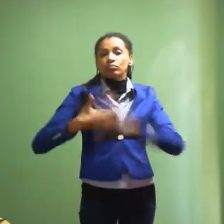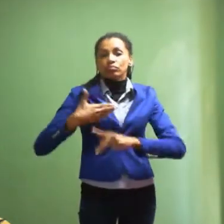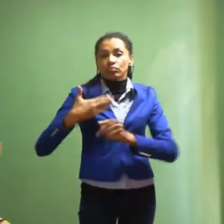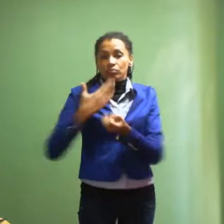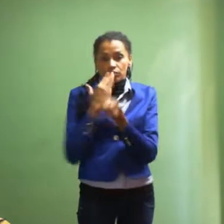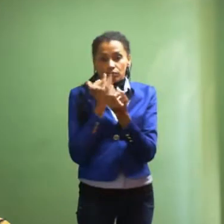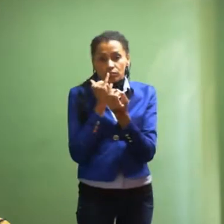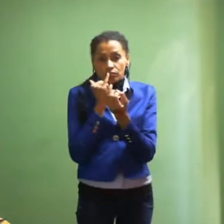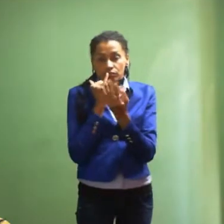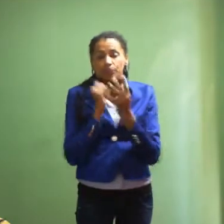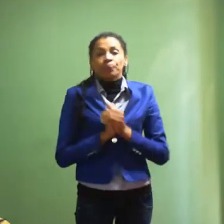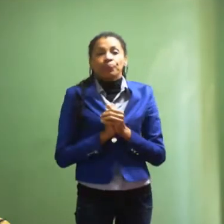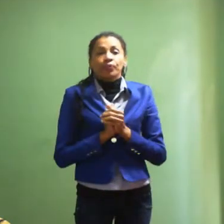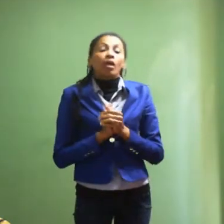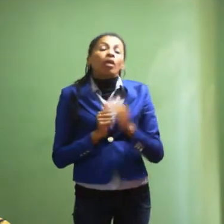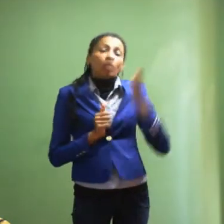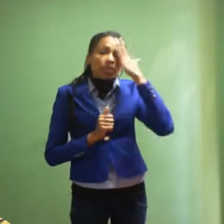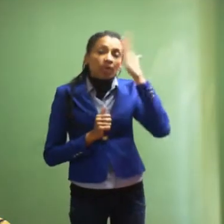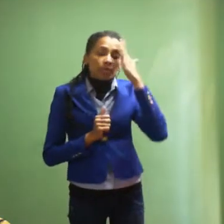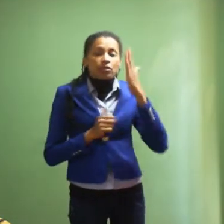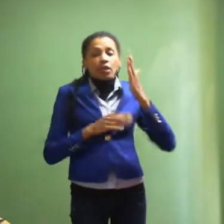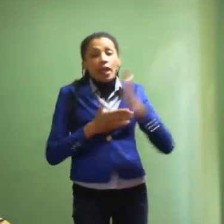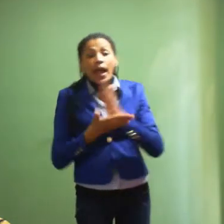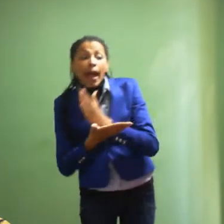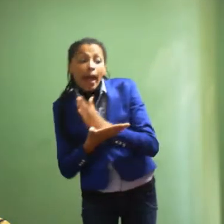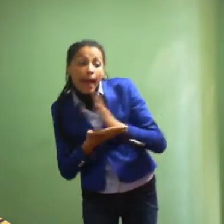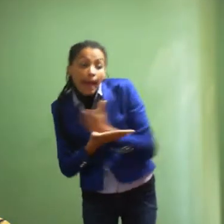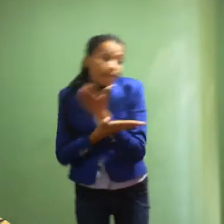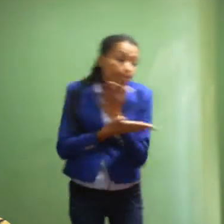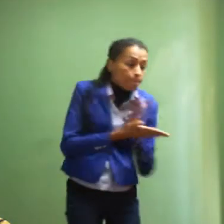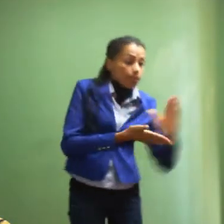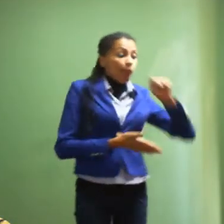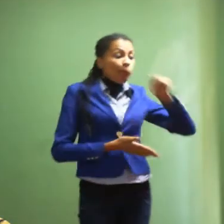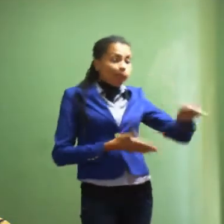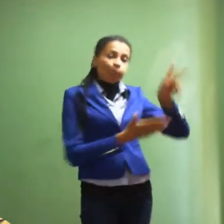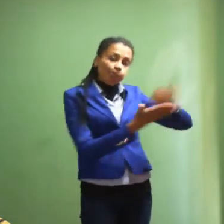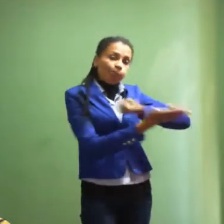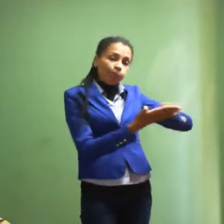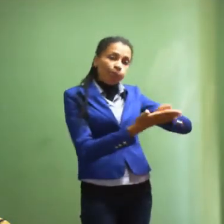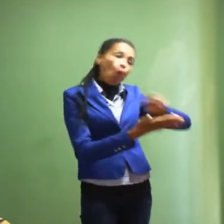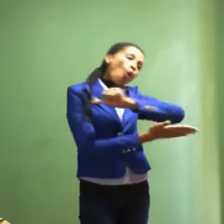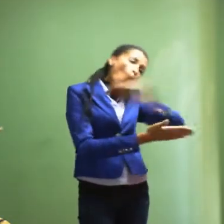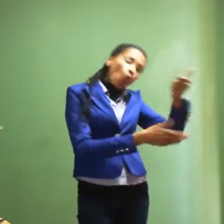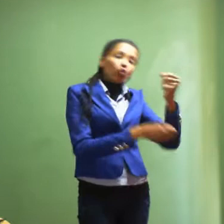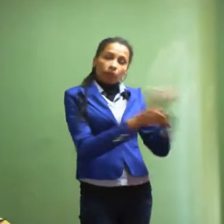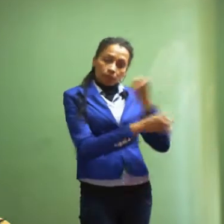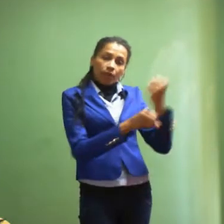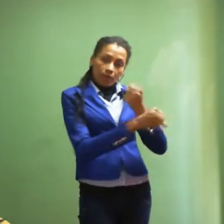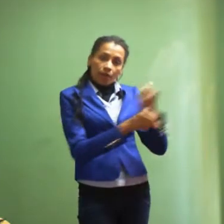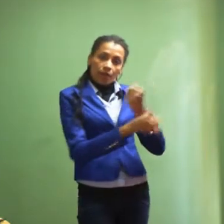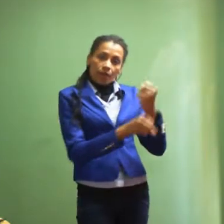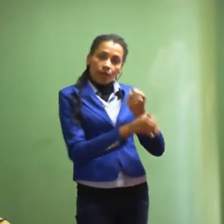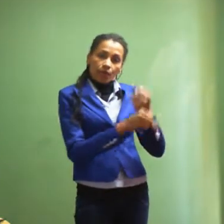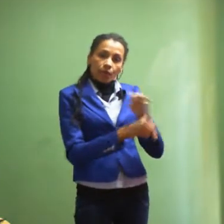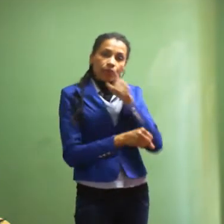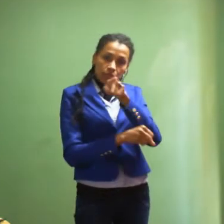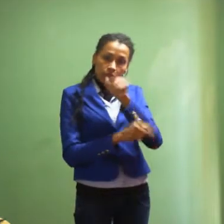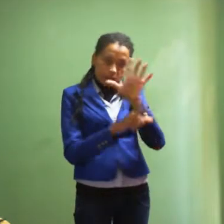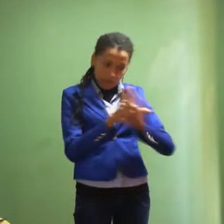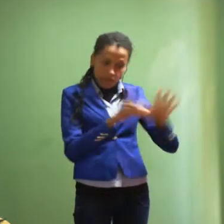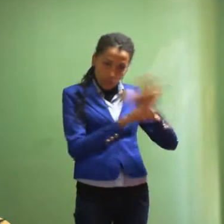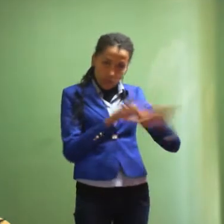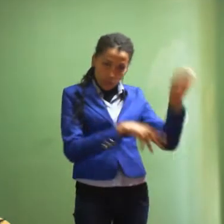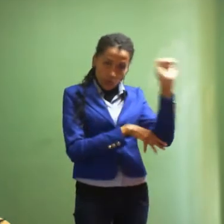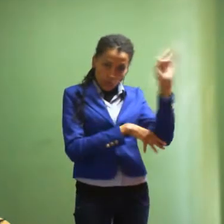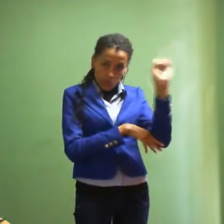un espacio particular de lengua escrita donde se van a tratar otros aspectos que son los que ustedes pueden encontrar en la